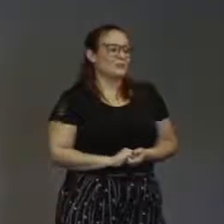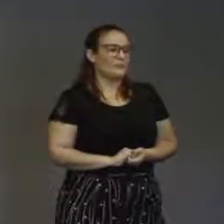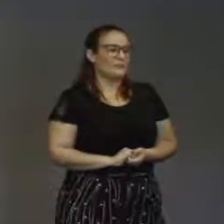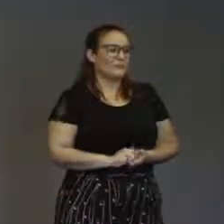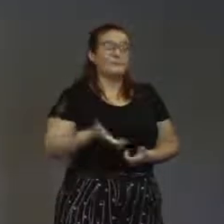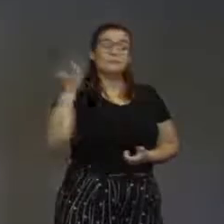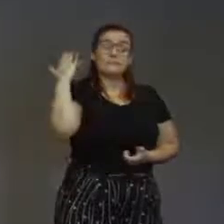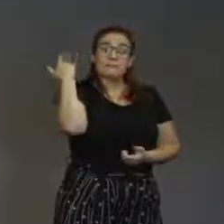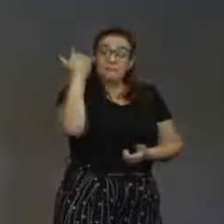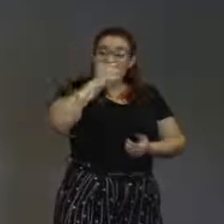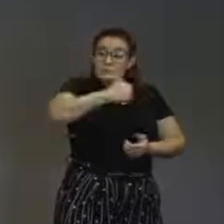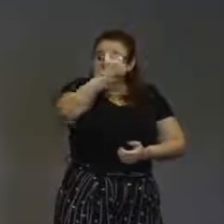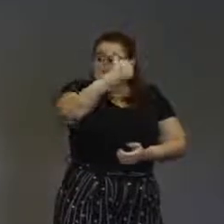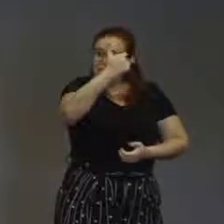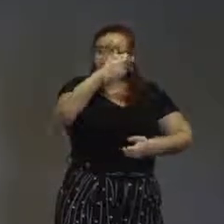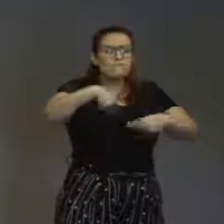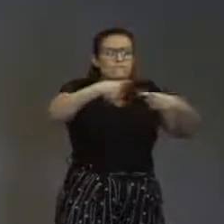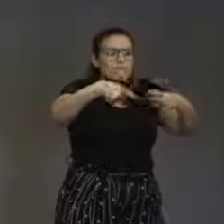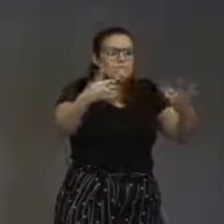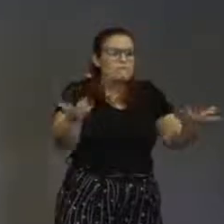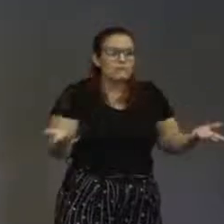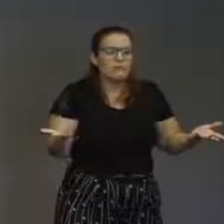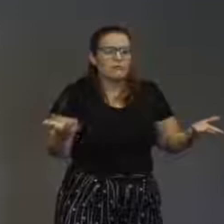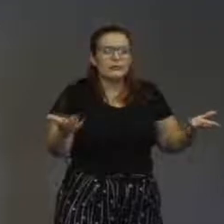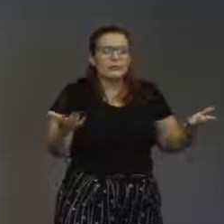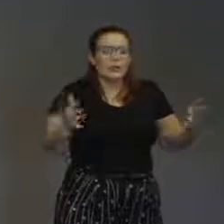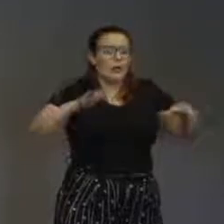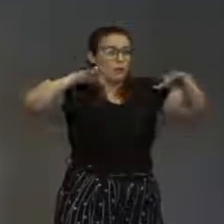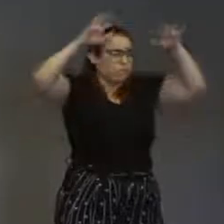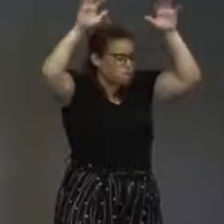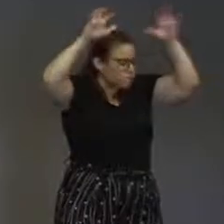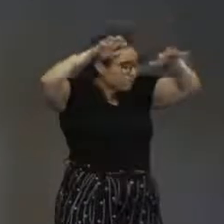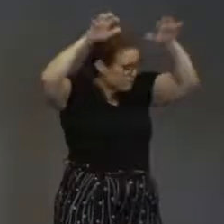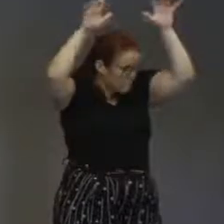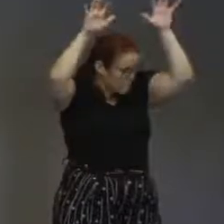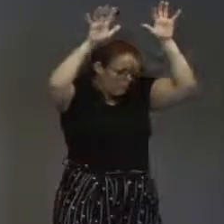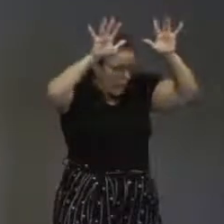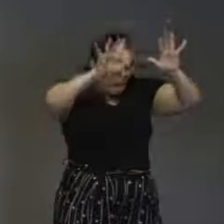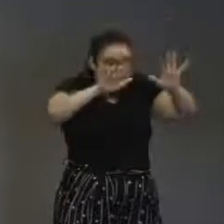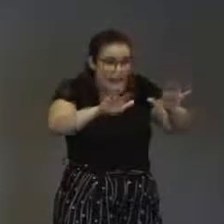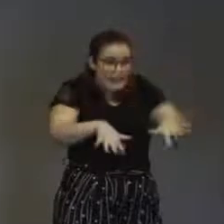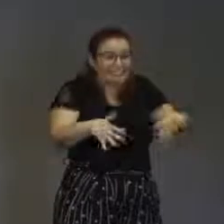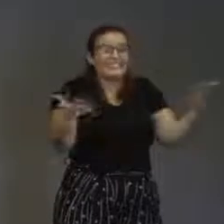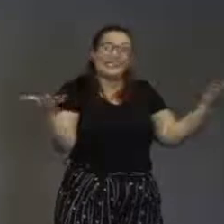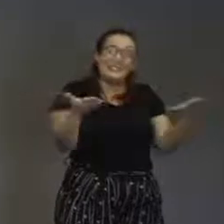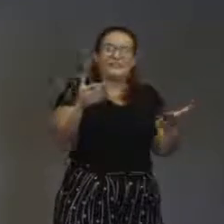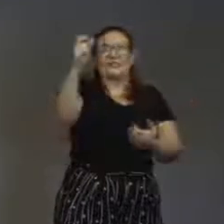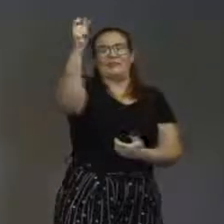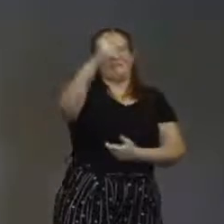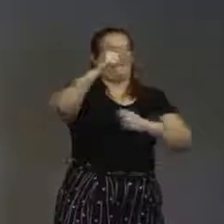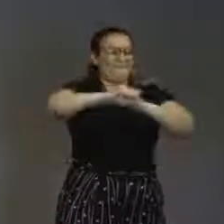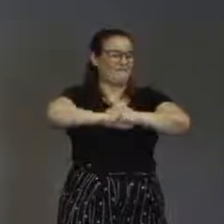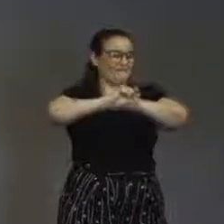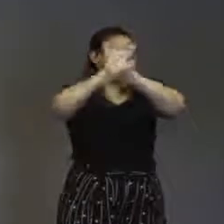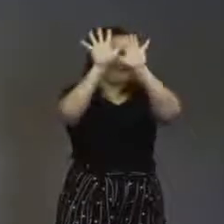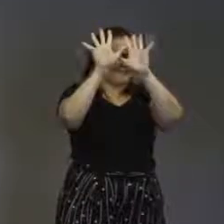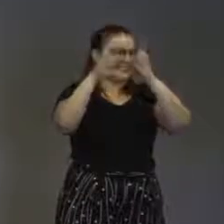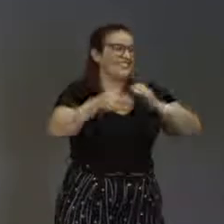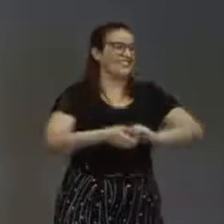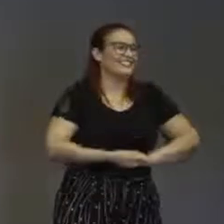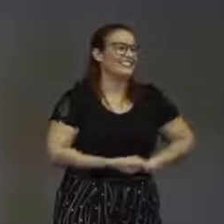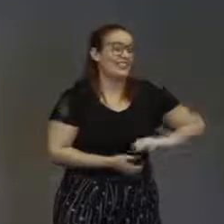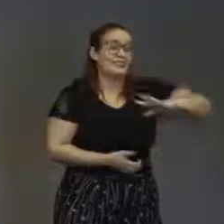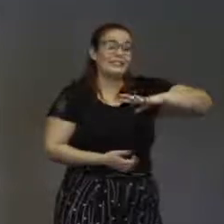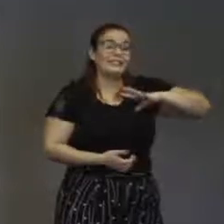primeira jornada que a gente fez, estava caindo o céu, né? Mas hoje o sol veio nos brindar para uma cidade